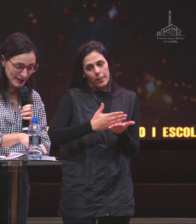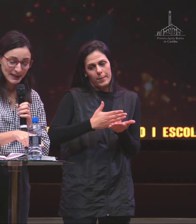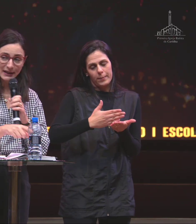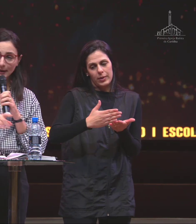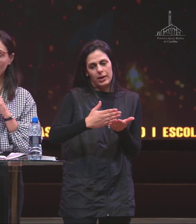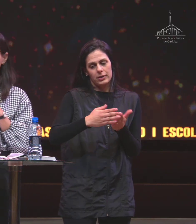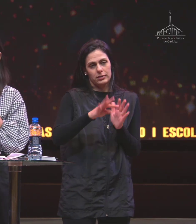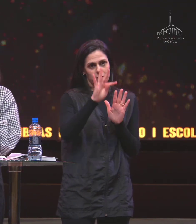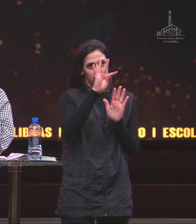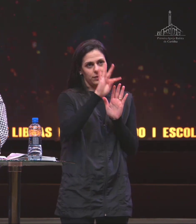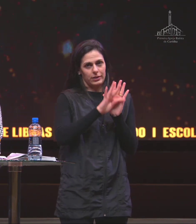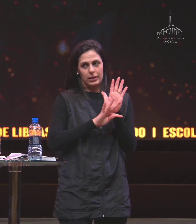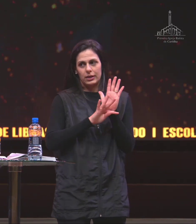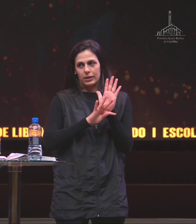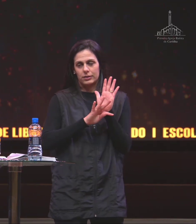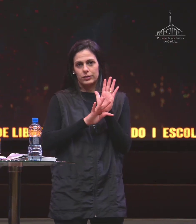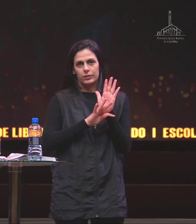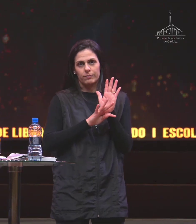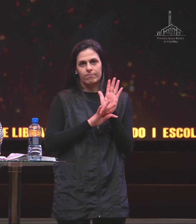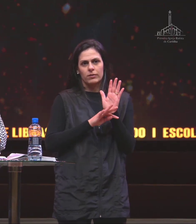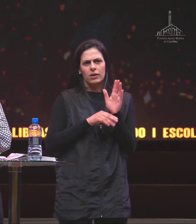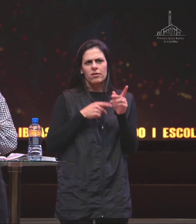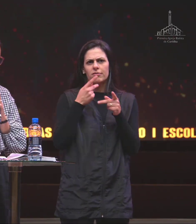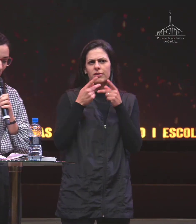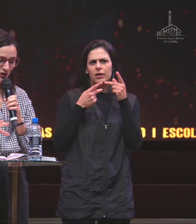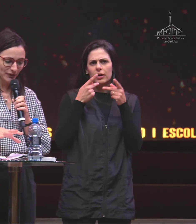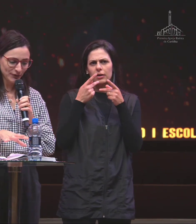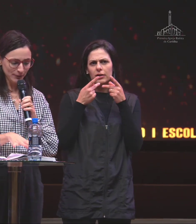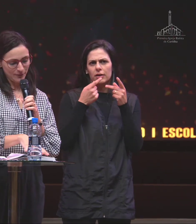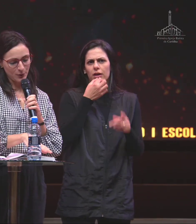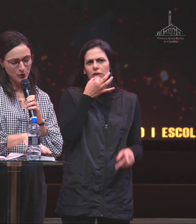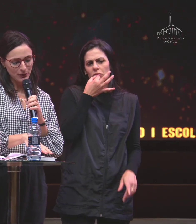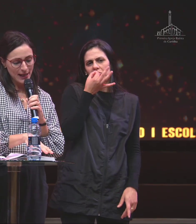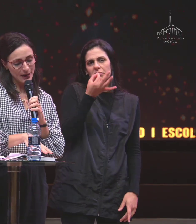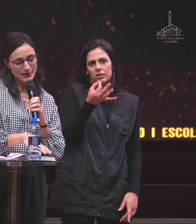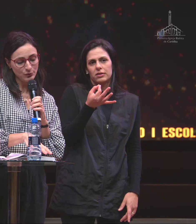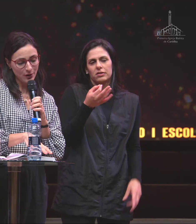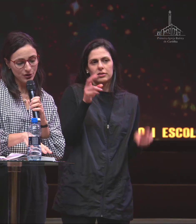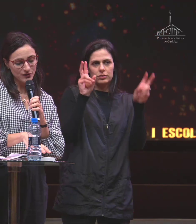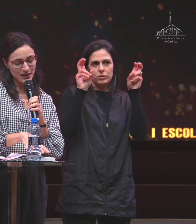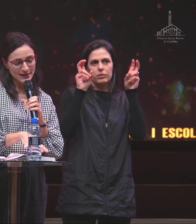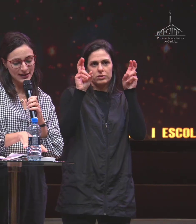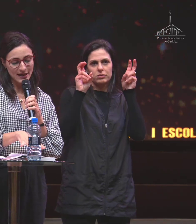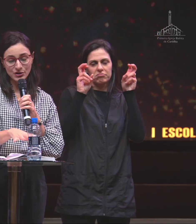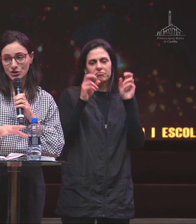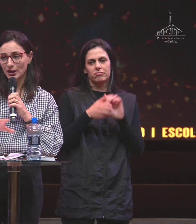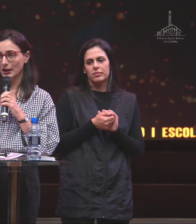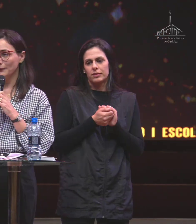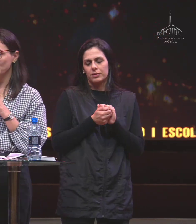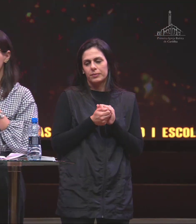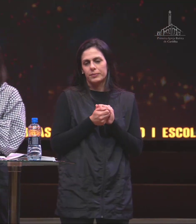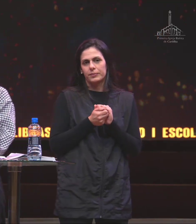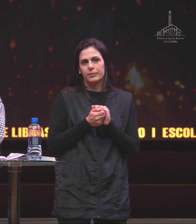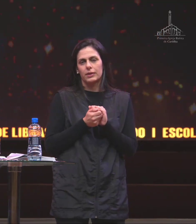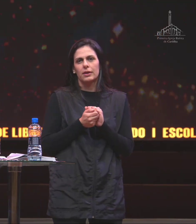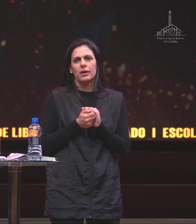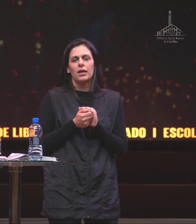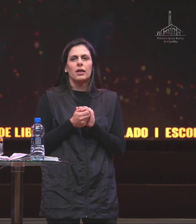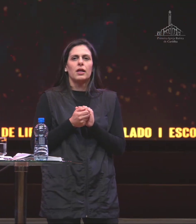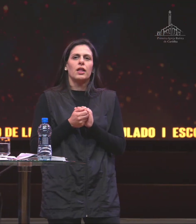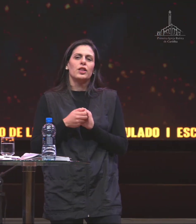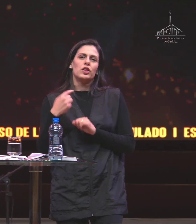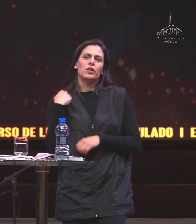conseguia mandar para ela, e era engraçado porque ela torcia para o São Paulo e eu torcia para o Palmeiras. Não sei por quê. Hoje em